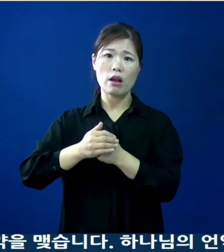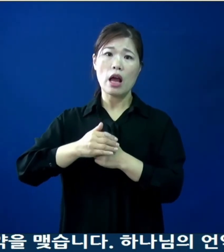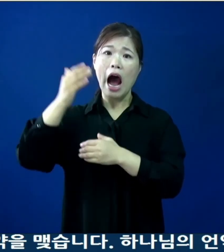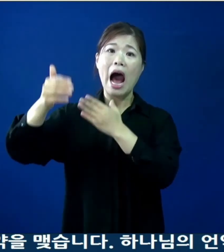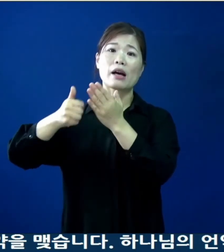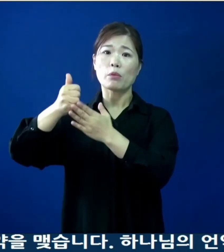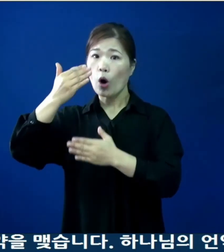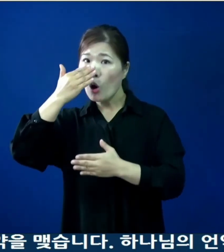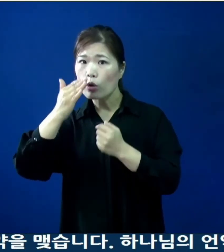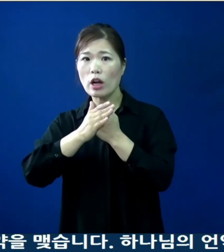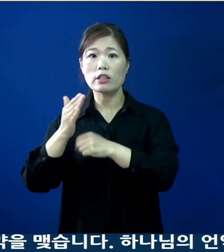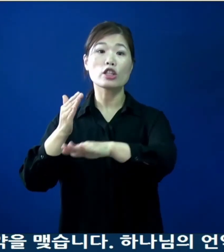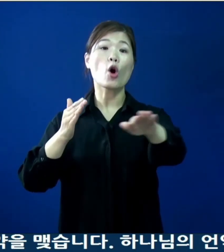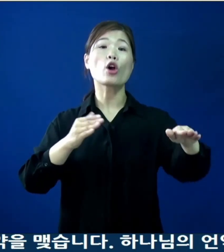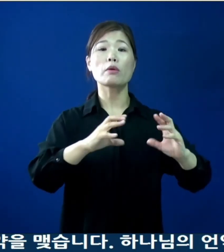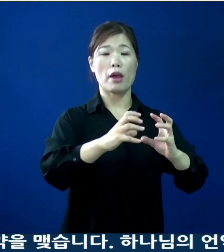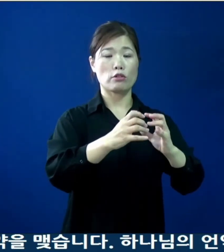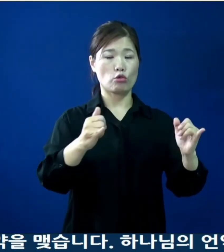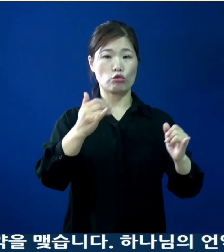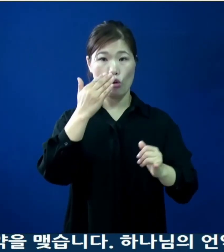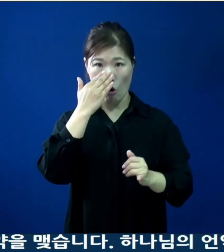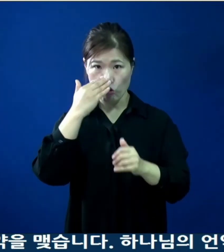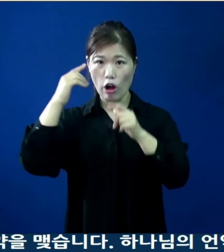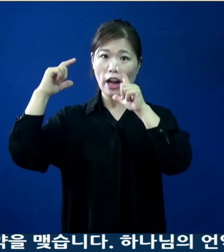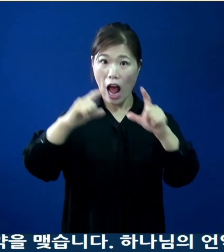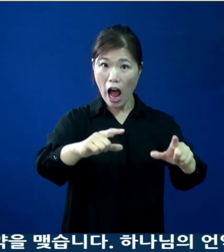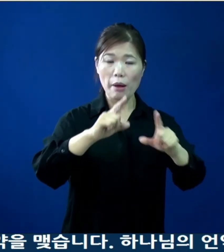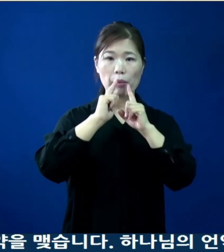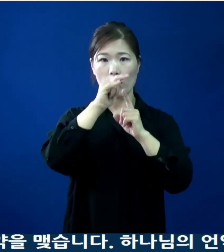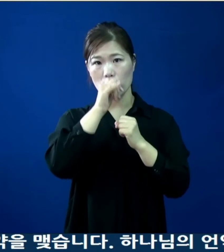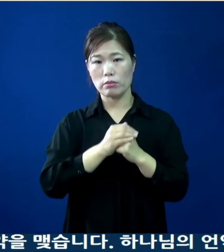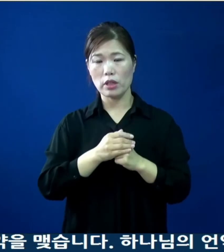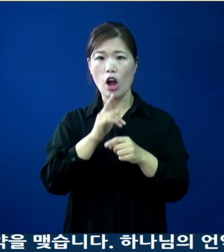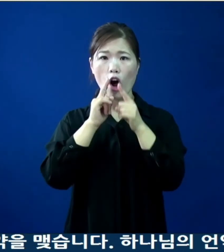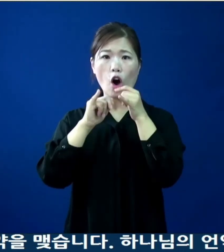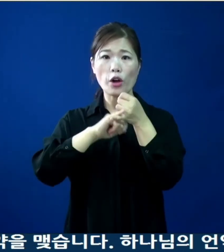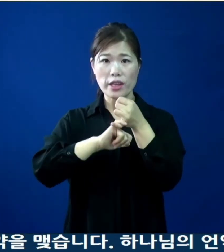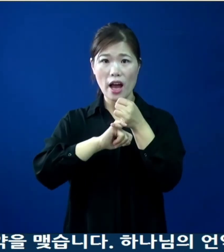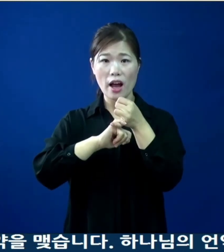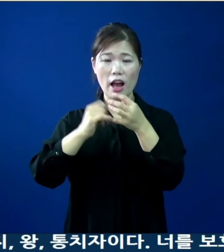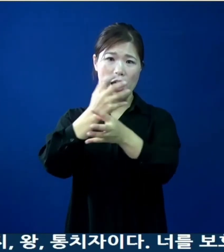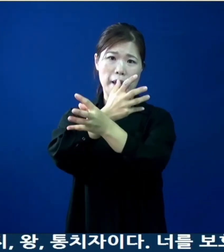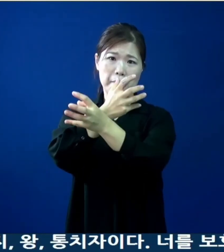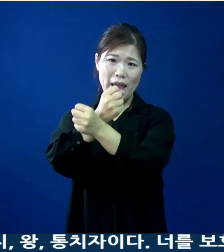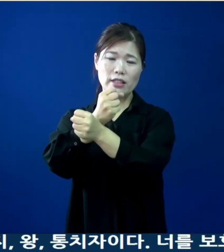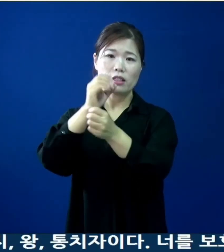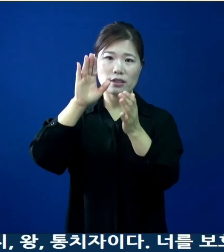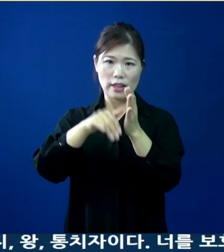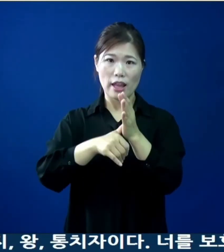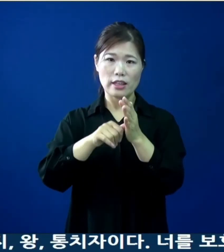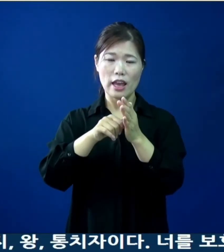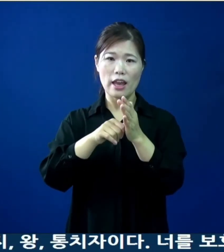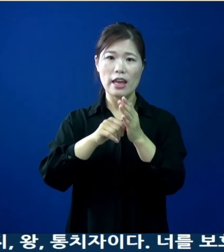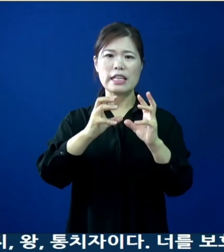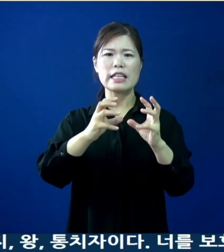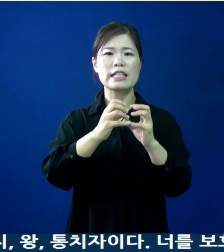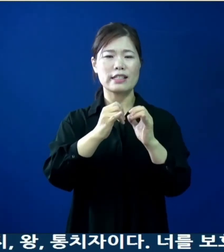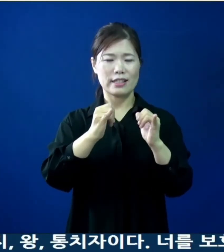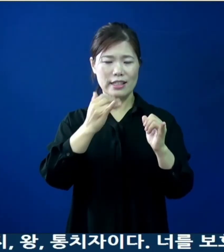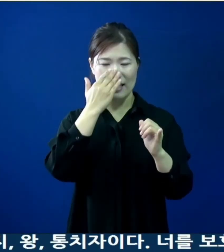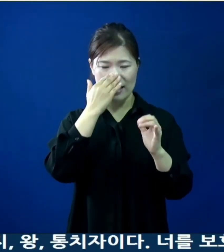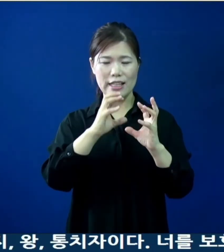거룩하라. 이 명령을 내려주신 거예요. 언약을 맺을 때 이스라엘 백성들이 답하는 겁니다.